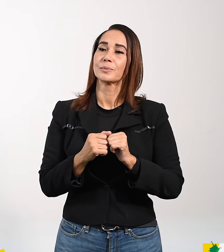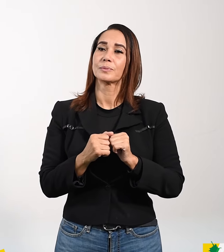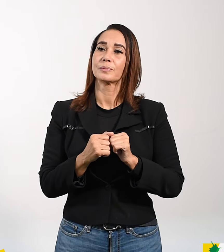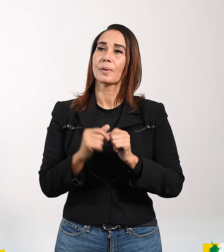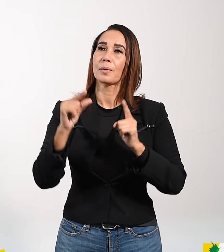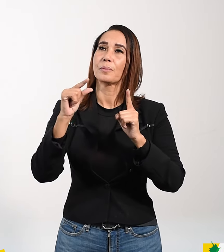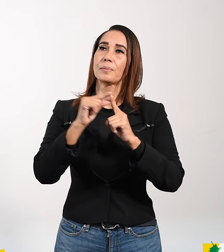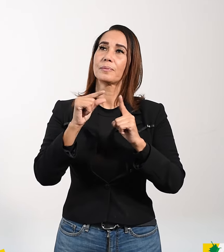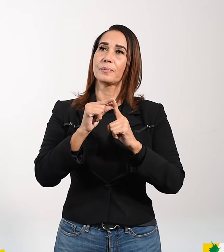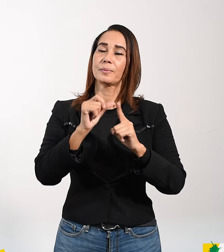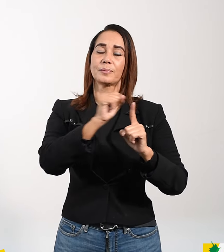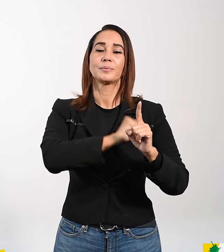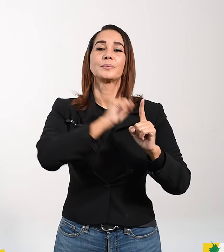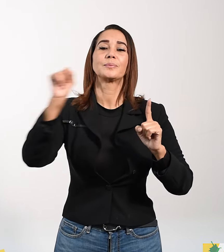Palabra del Señor ¡Gracias!